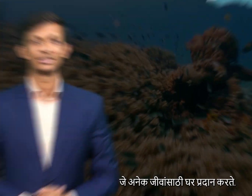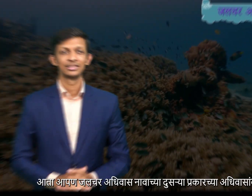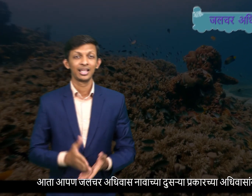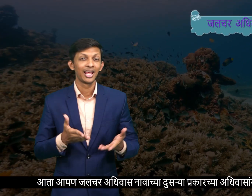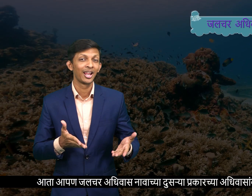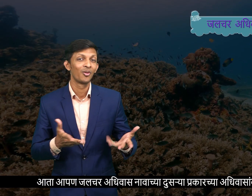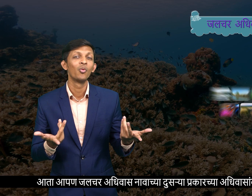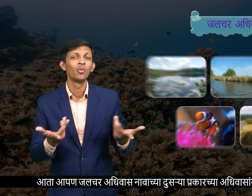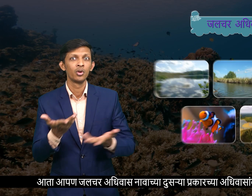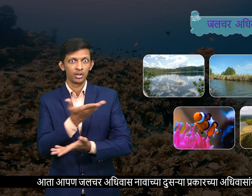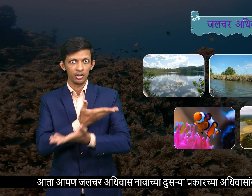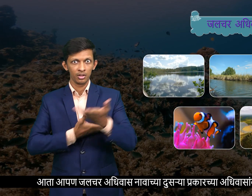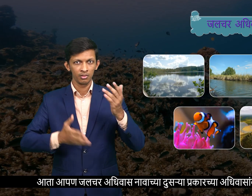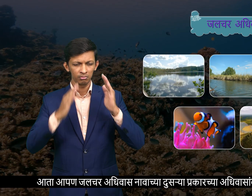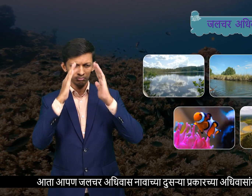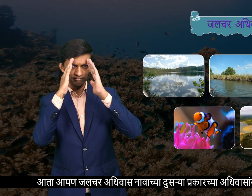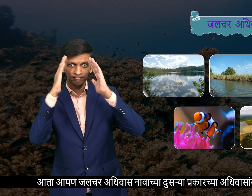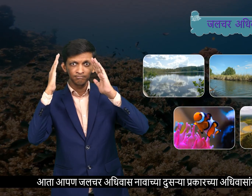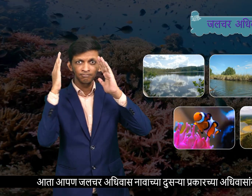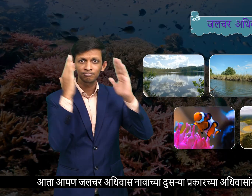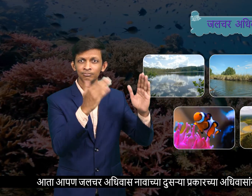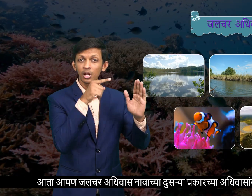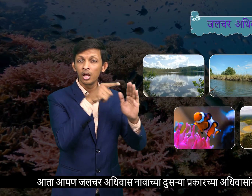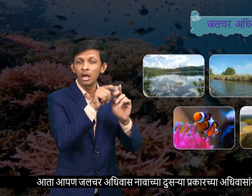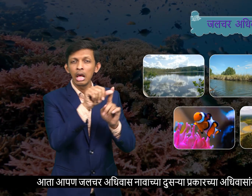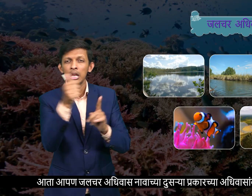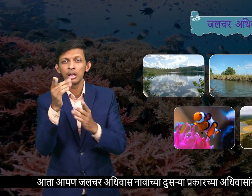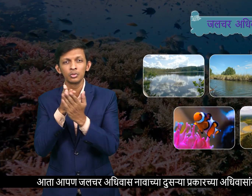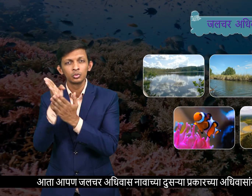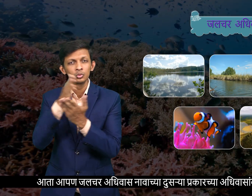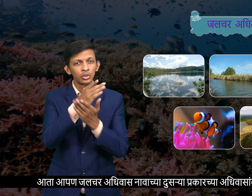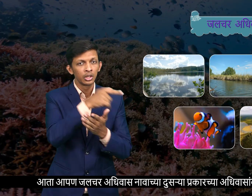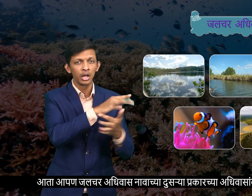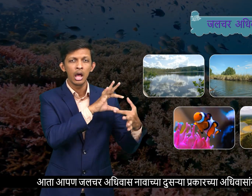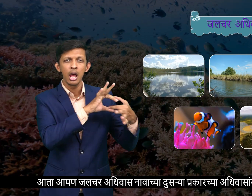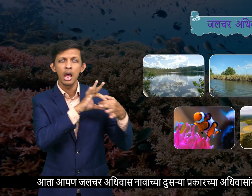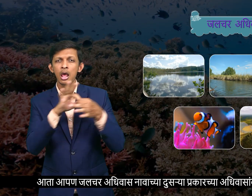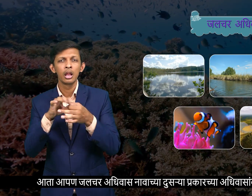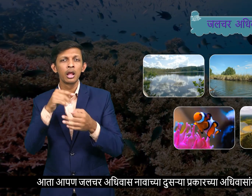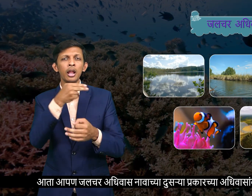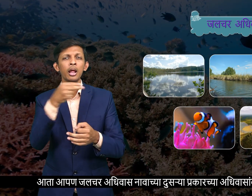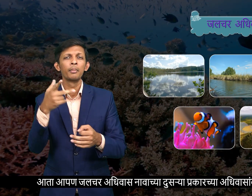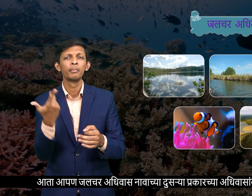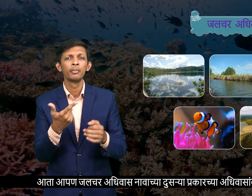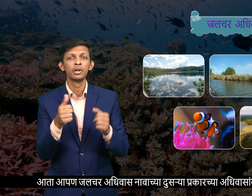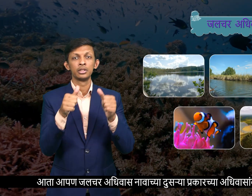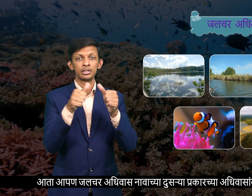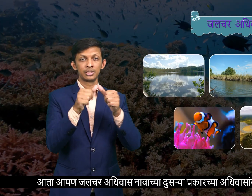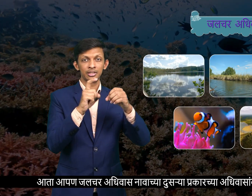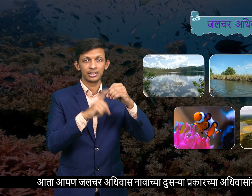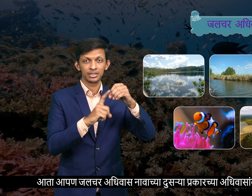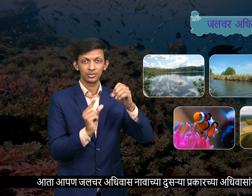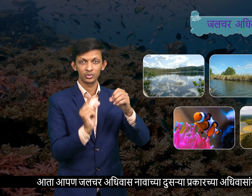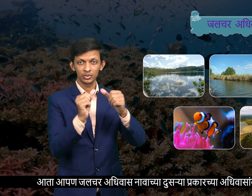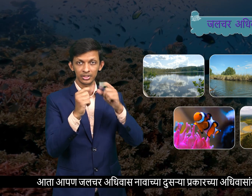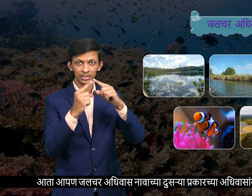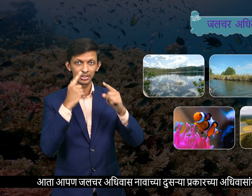आता आपण जलचर अधिवास नावाच्या दुसऱ्या प्रकारच्या अधिवासांवर लक्ष केंद्रित